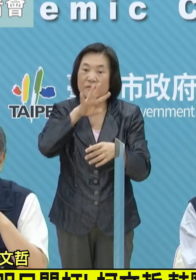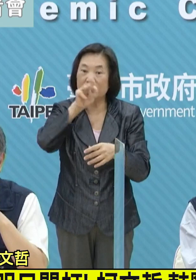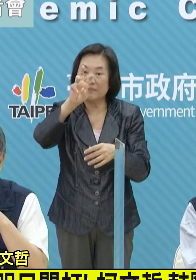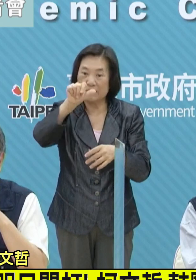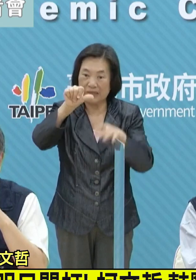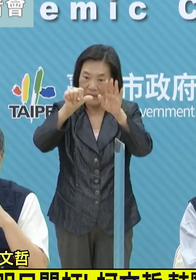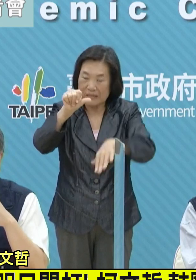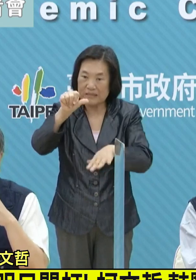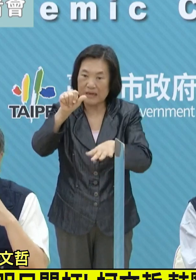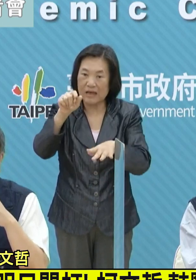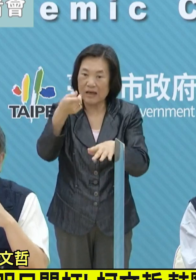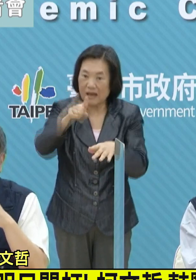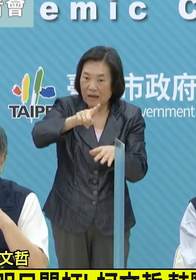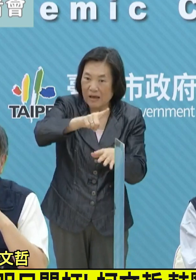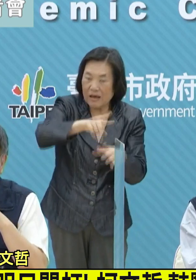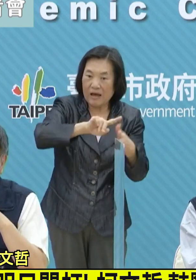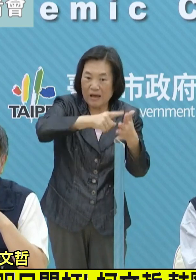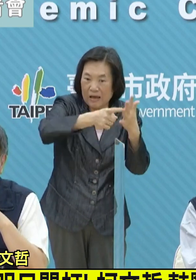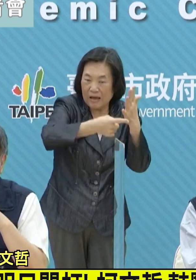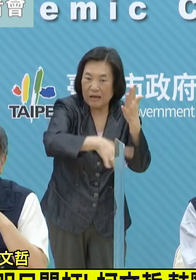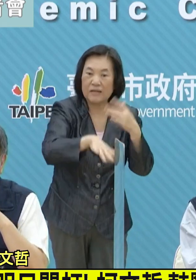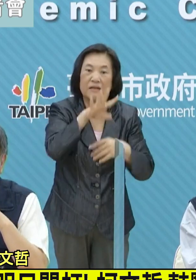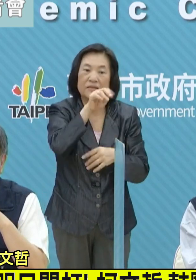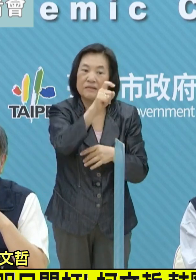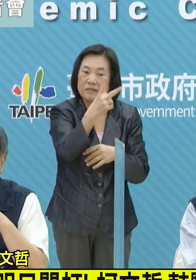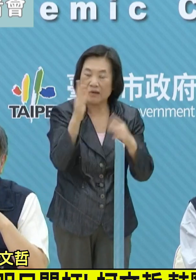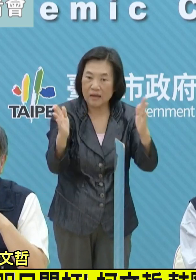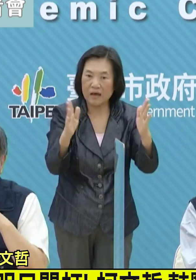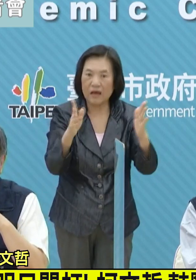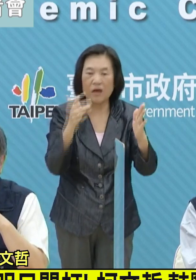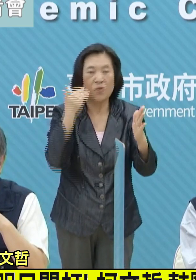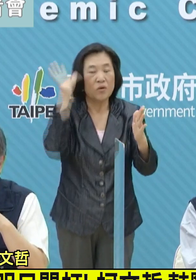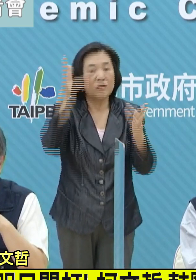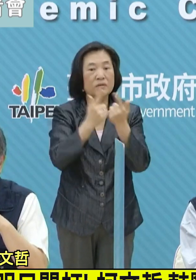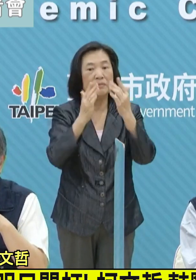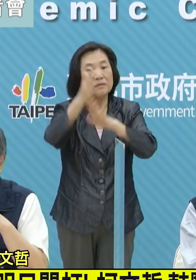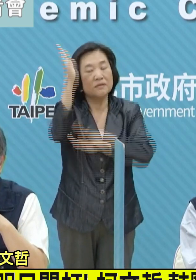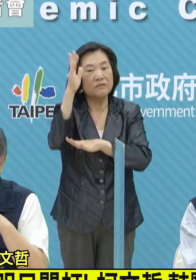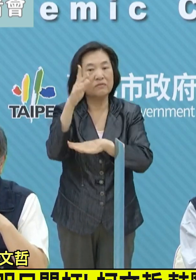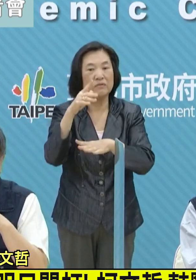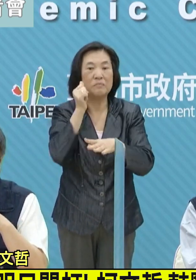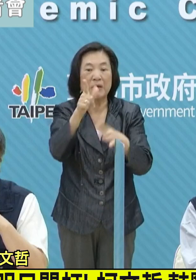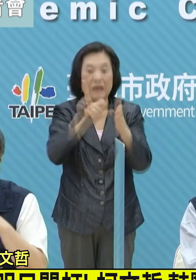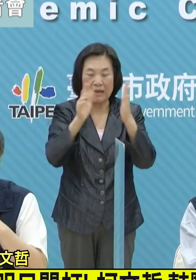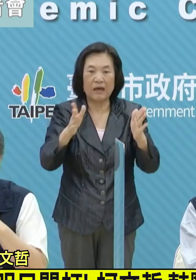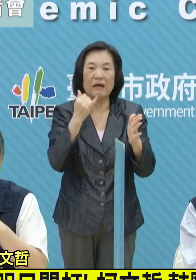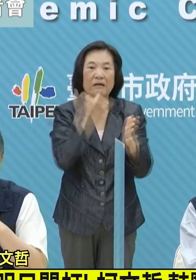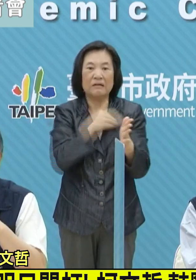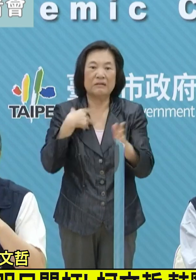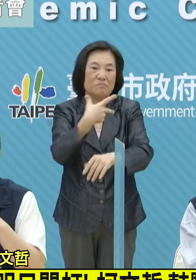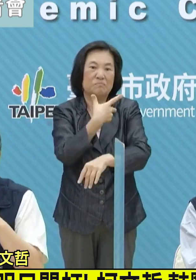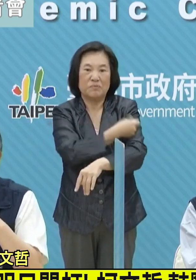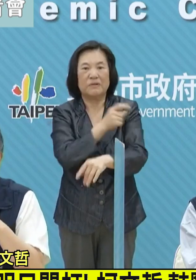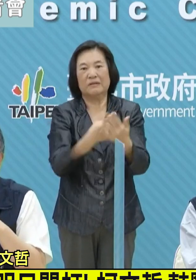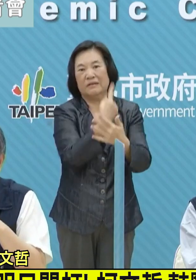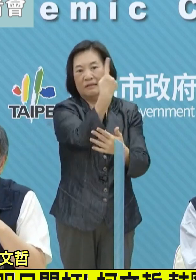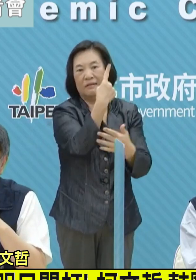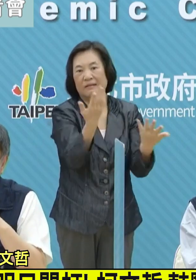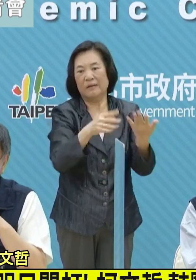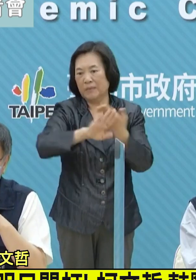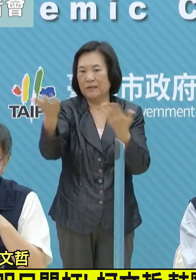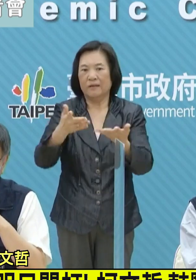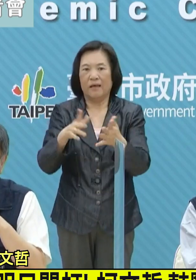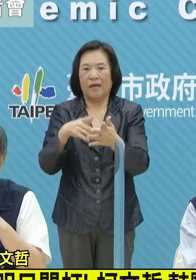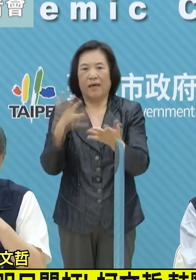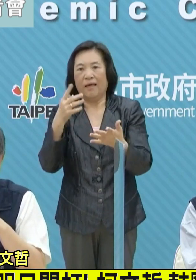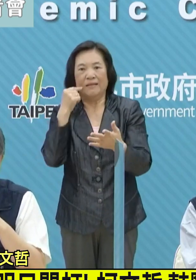你们，原因是这样。那另外一个是这样，对市政府来讲，你知道哈，我们还在一个系统，你知道哈，准备